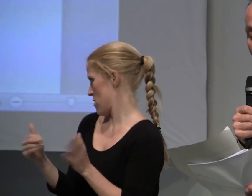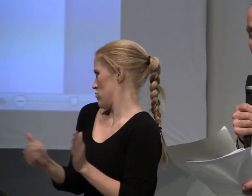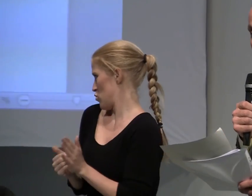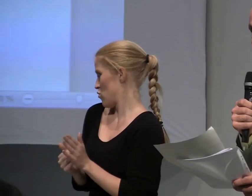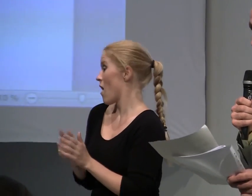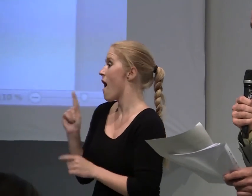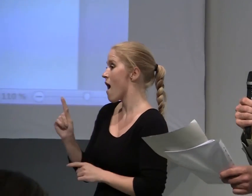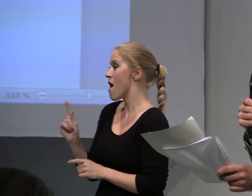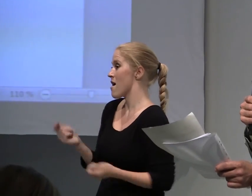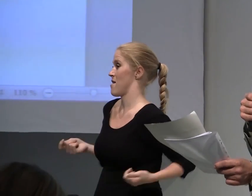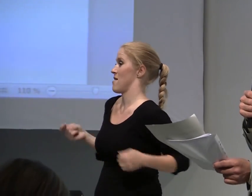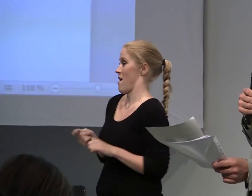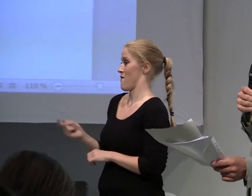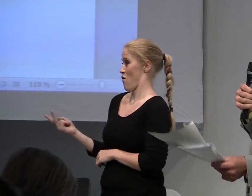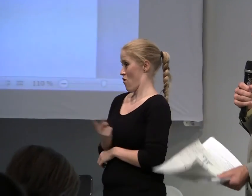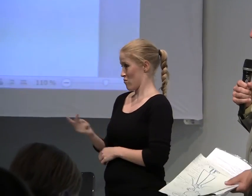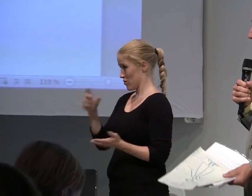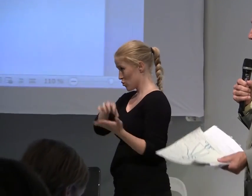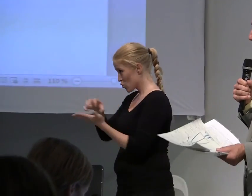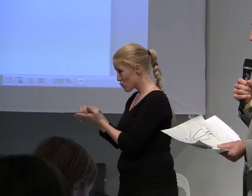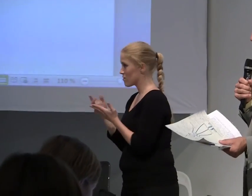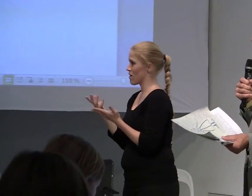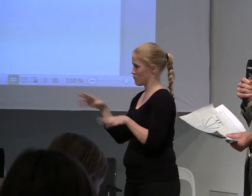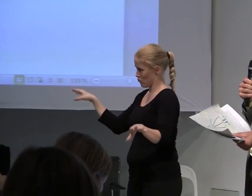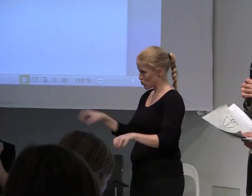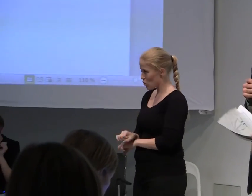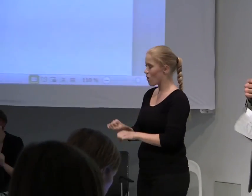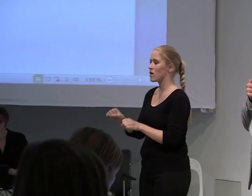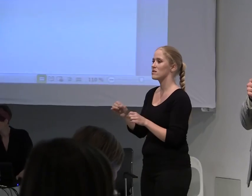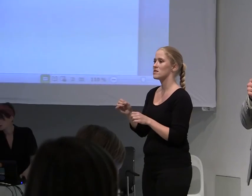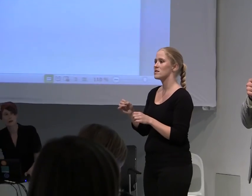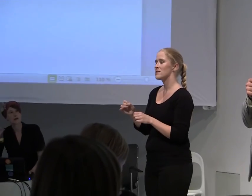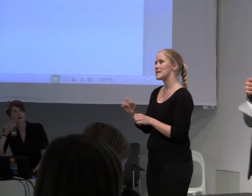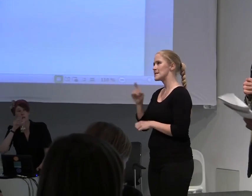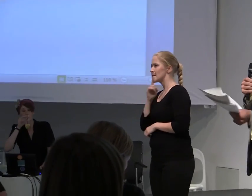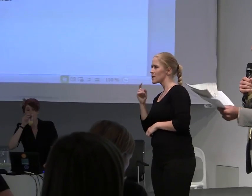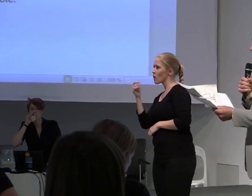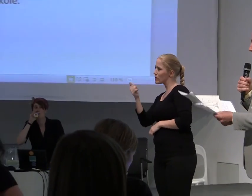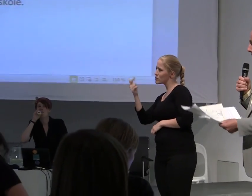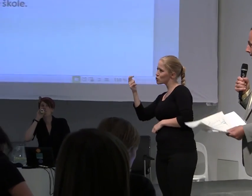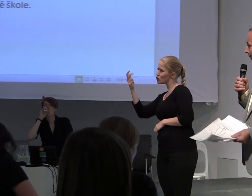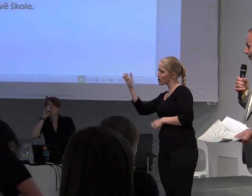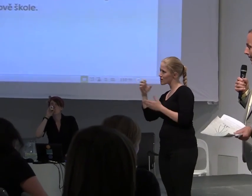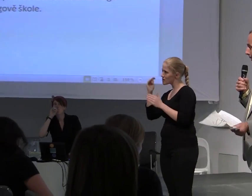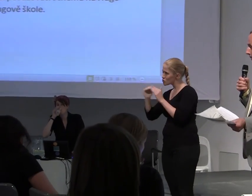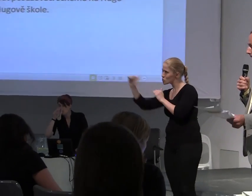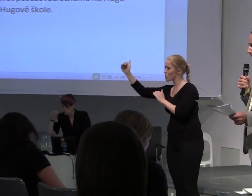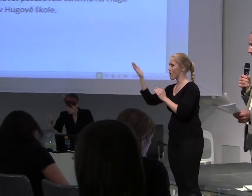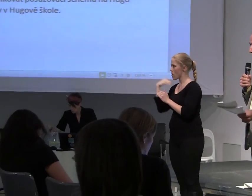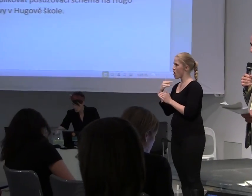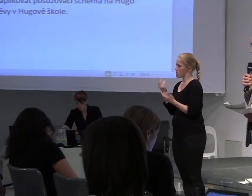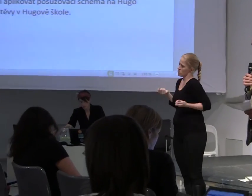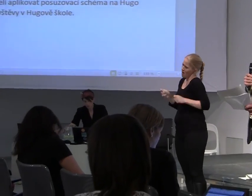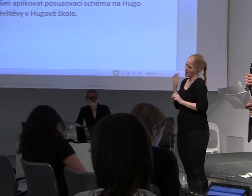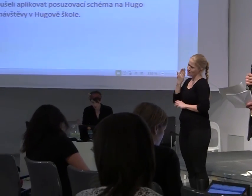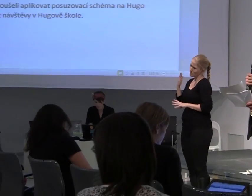shodli i na míře podpory, kterou bych potřeboval. Bylo moc fajn si to vyzkoušet, jak to funguje v takovém